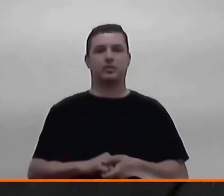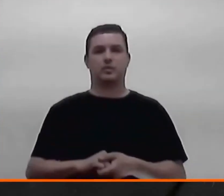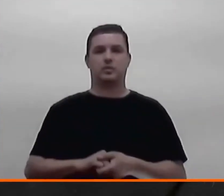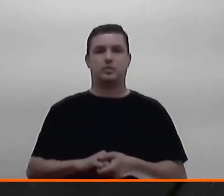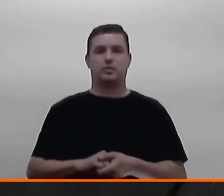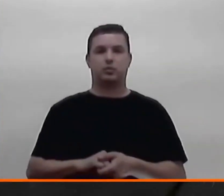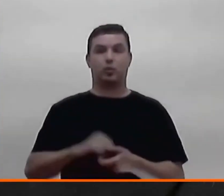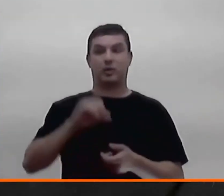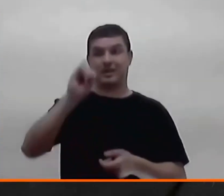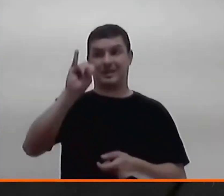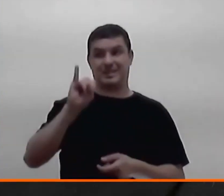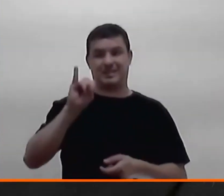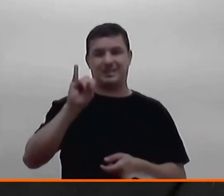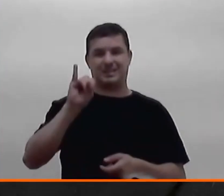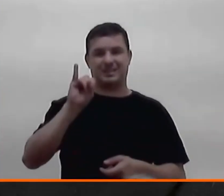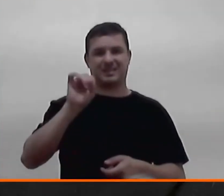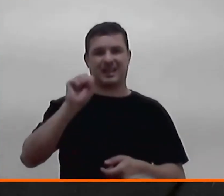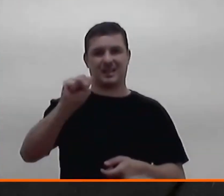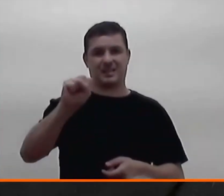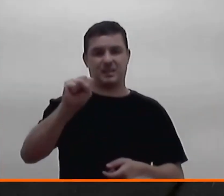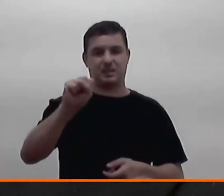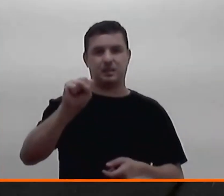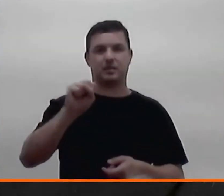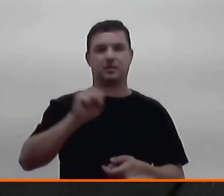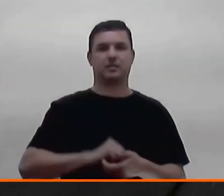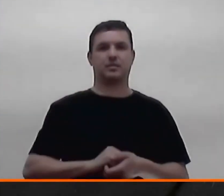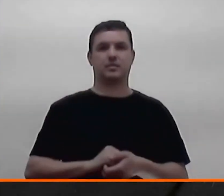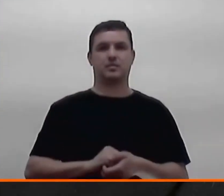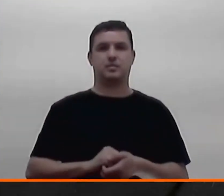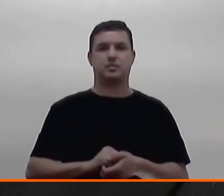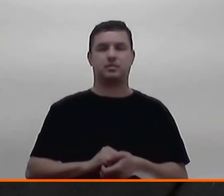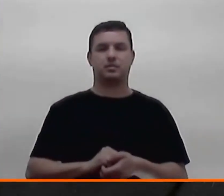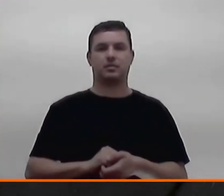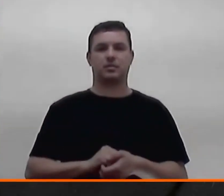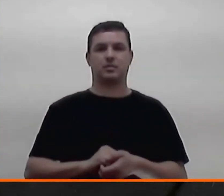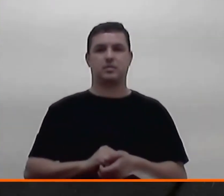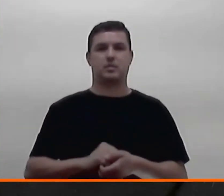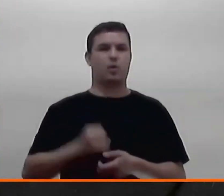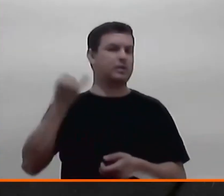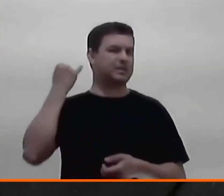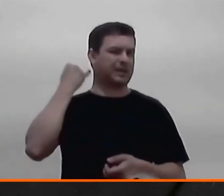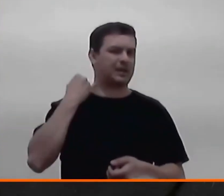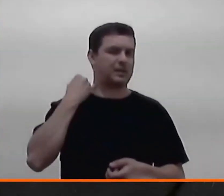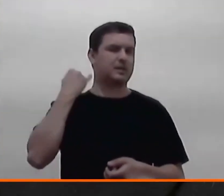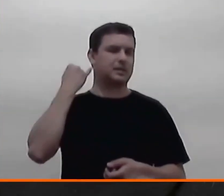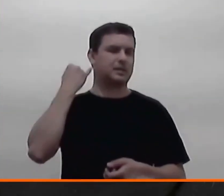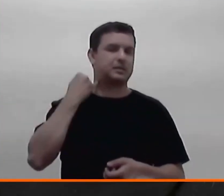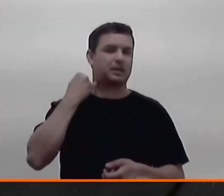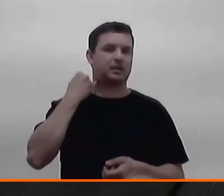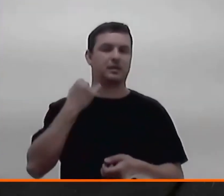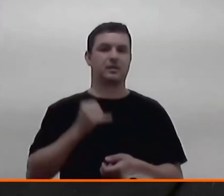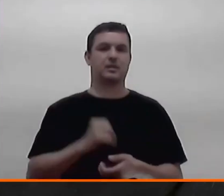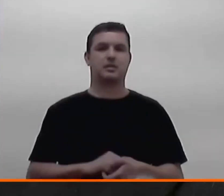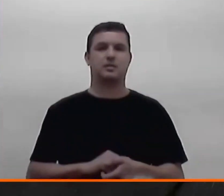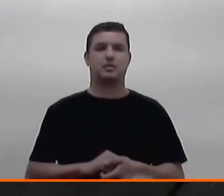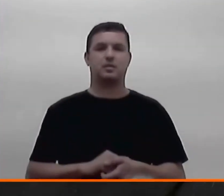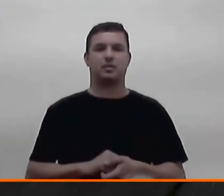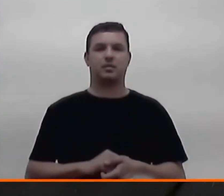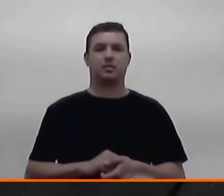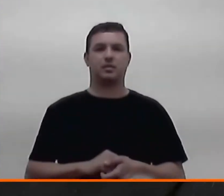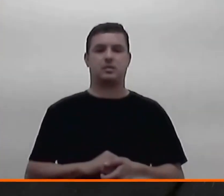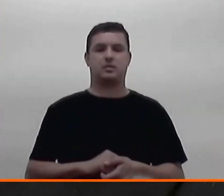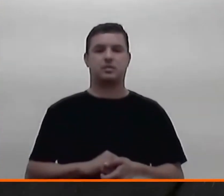o filho. Então, Abraão deu uma missão para o servo mais antigo da casa,